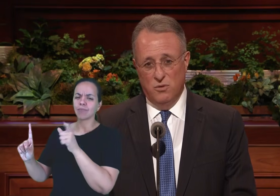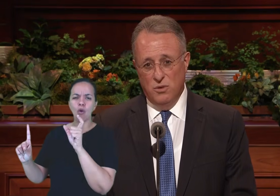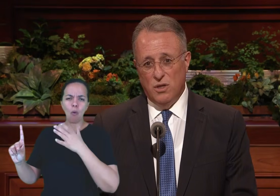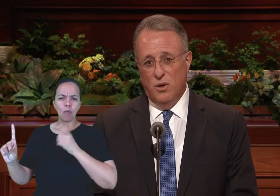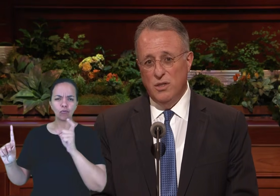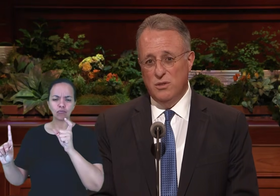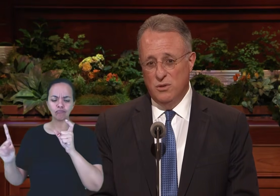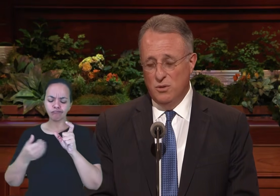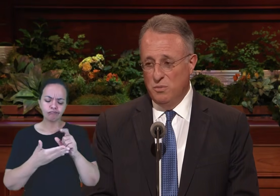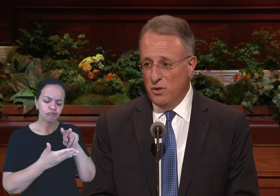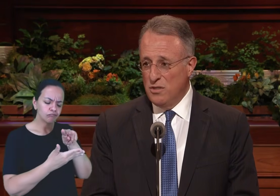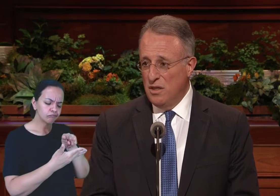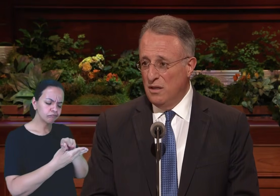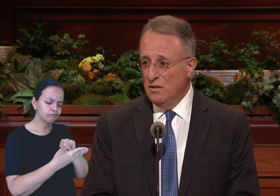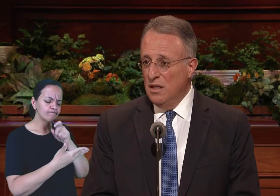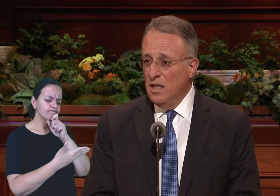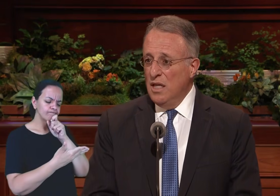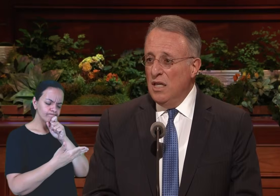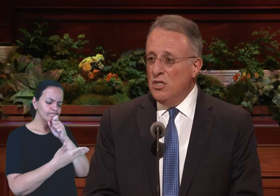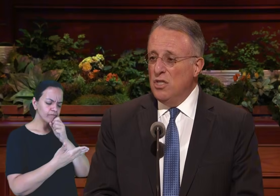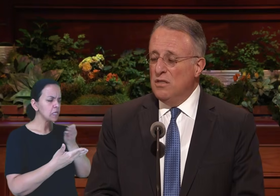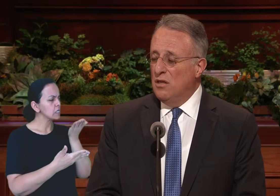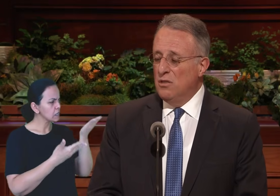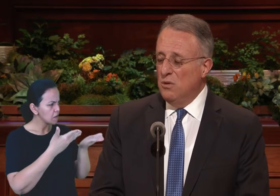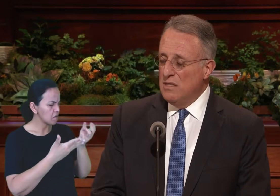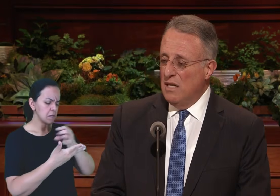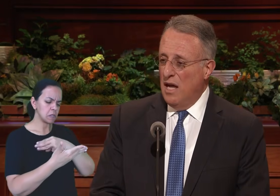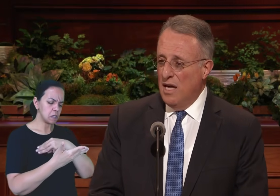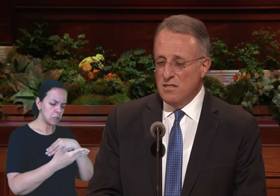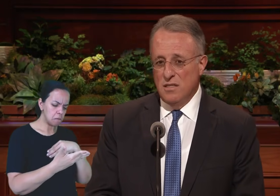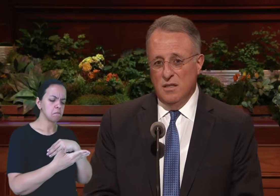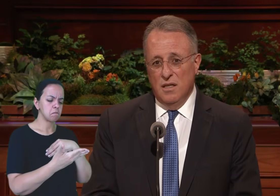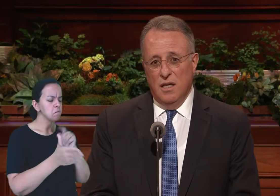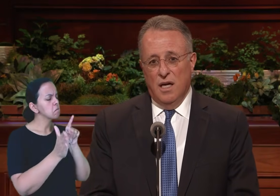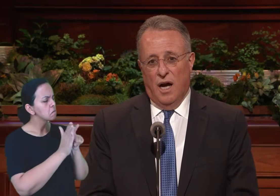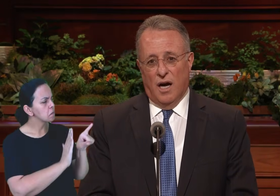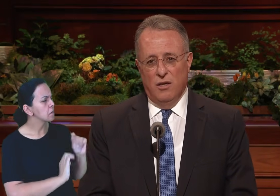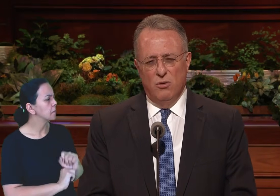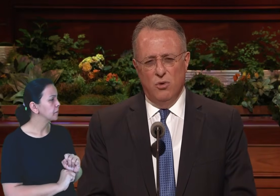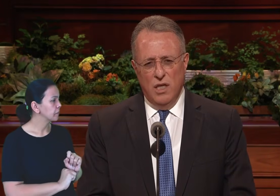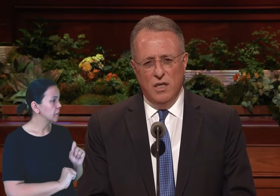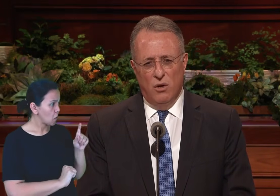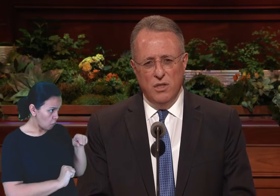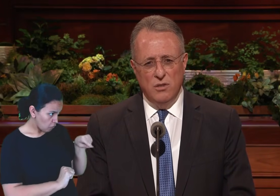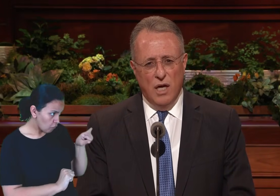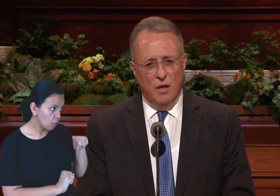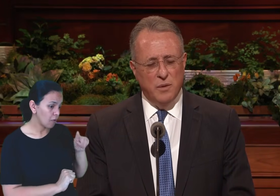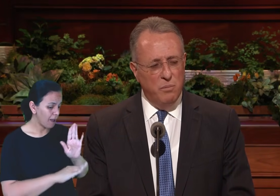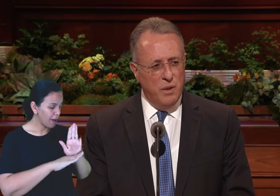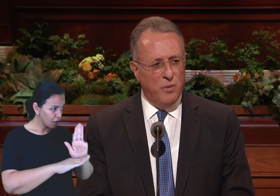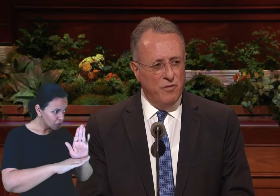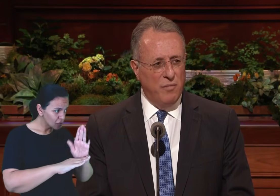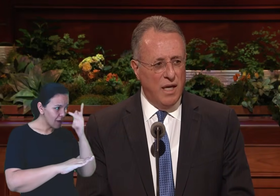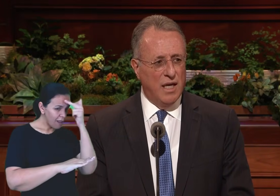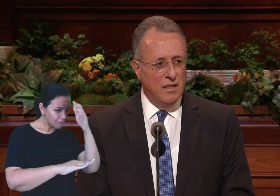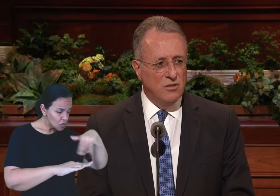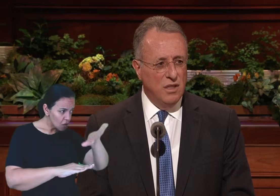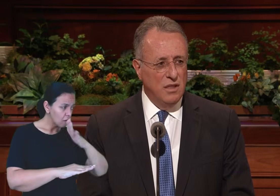documentos e ao se familiarizar com o que estávamos indo fazer em Portugal, ela nos perguntou: "Vocês realmente vão ajudar